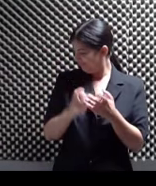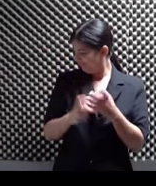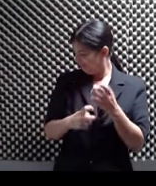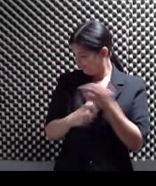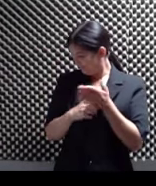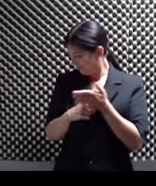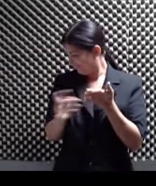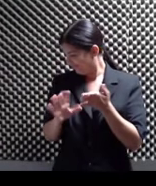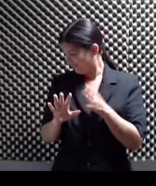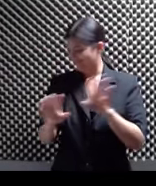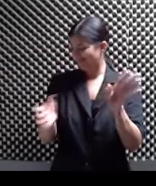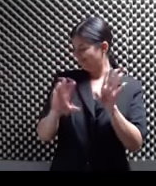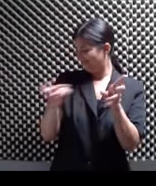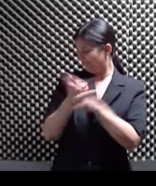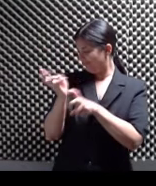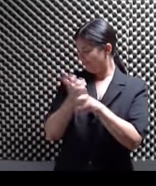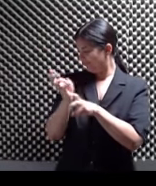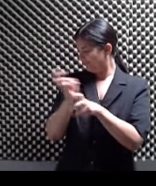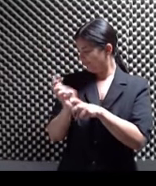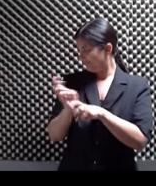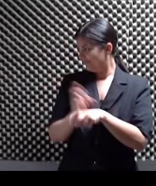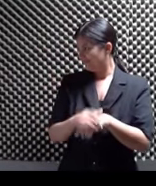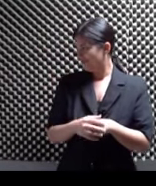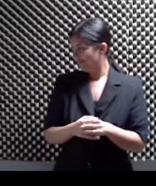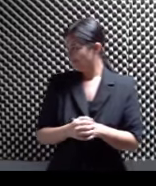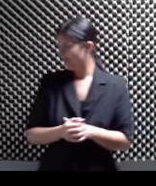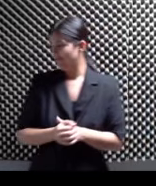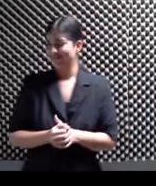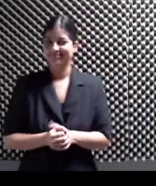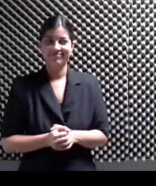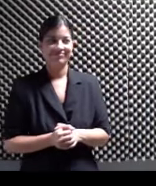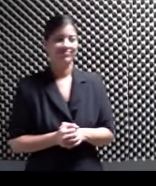le tiraría un ticket. No, nada, nada, gufiando.